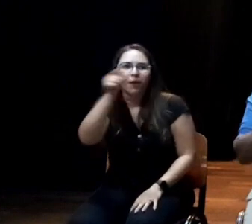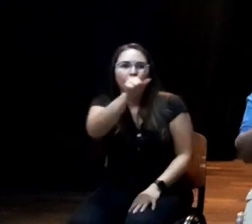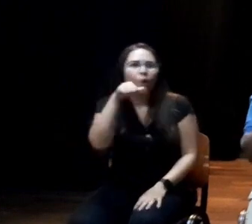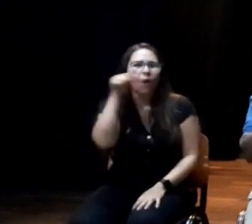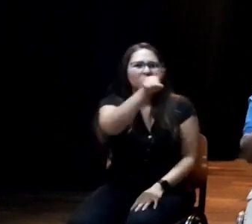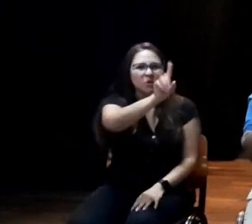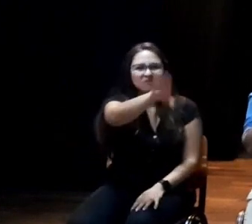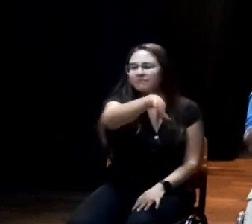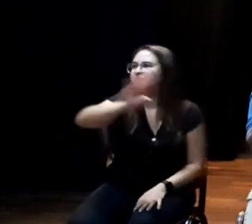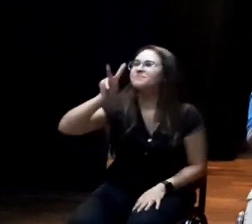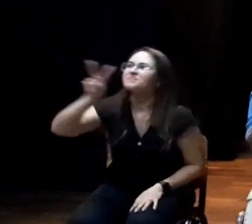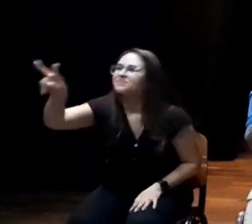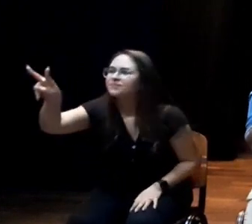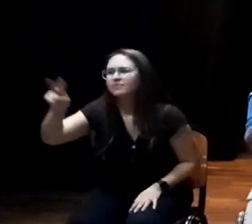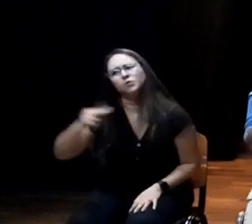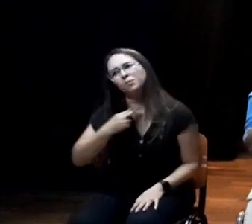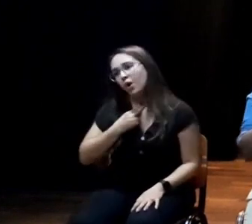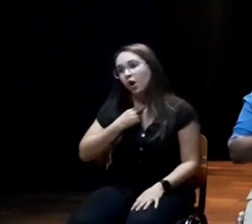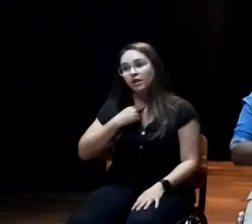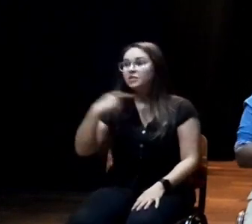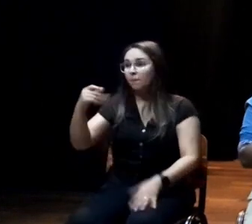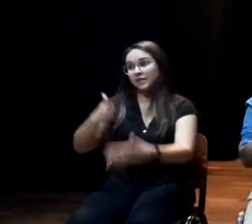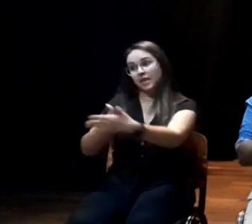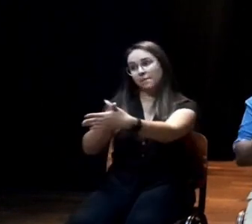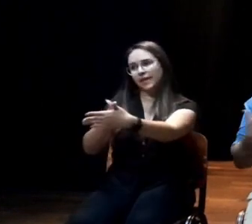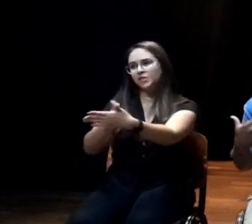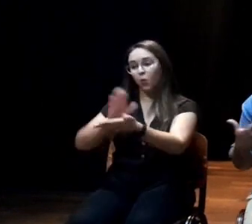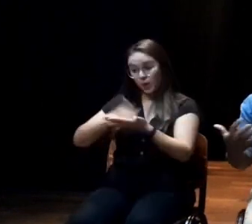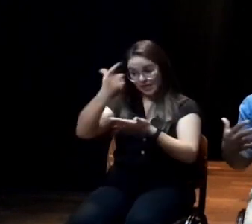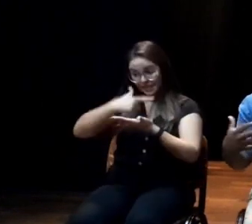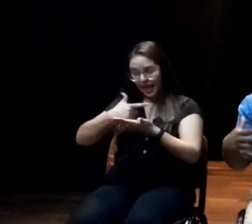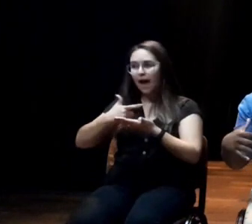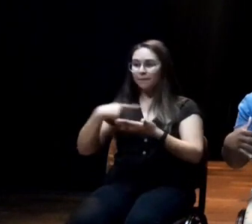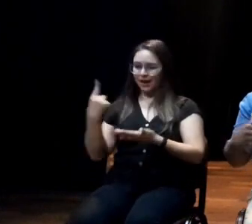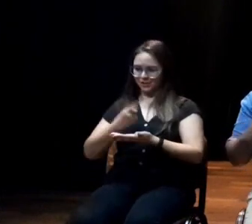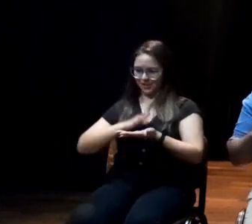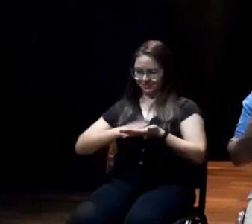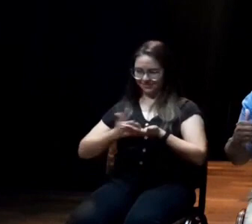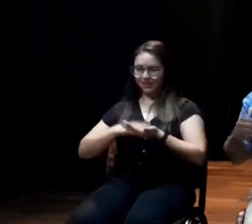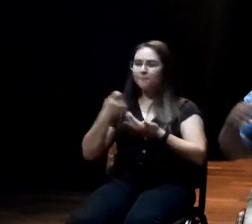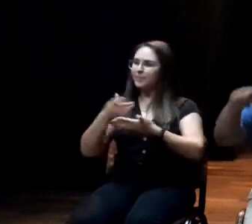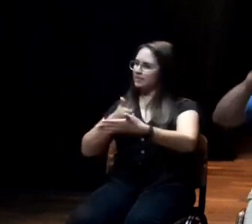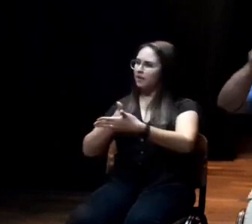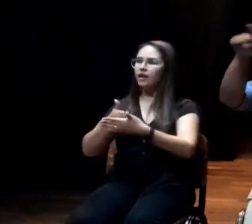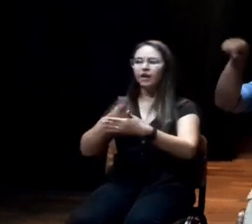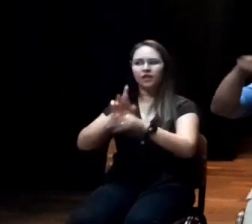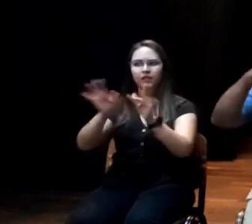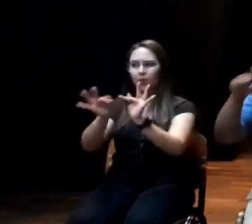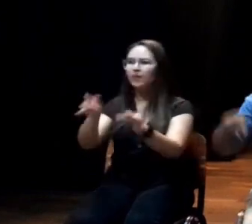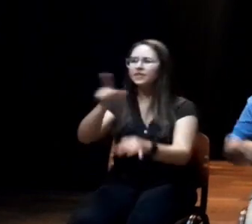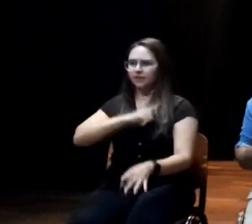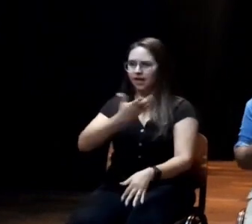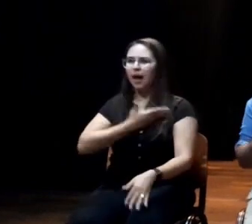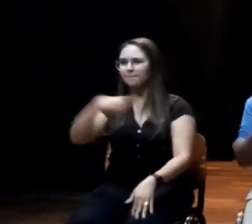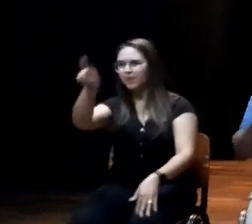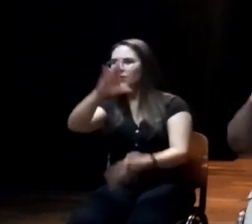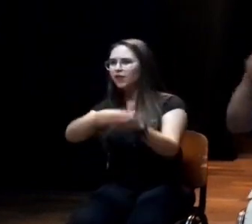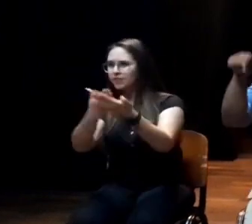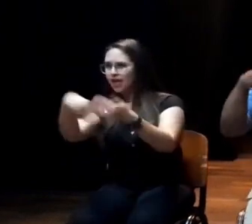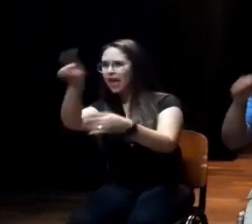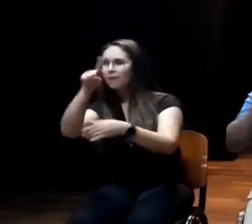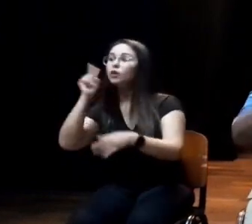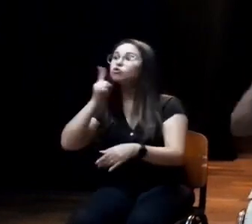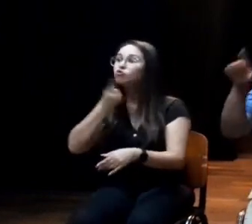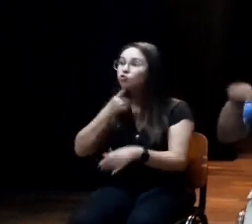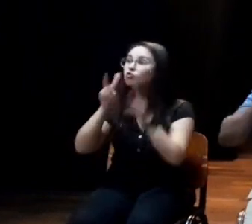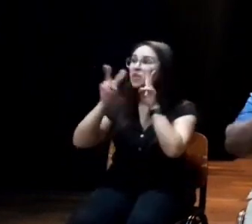posso. Eu tenho que achar esse limite que é difícil pra gente que está traduzindo. Não é simples. Tem aí outros amigos aí, intérpretes aí,